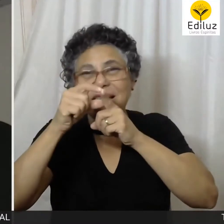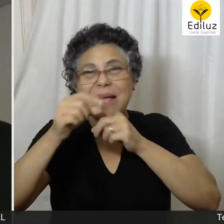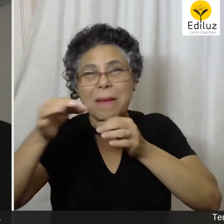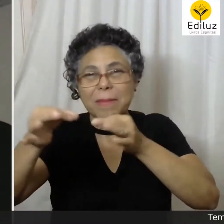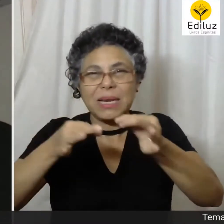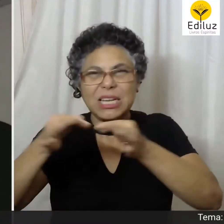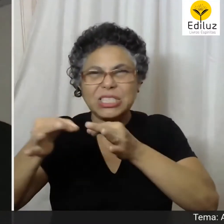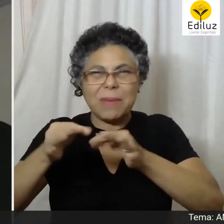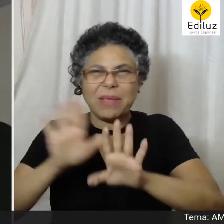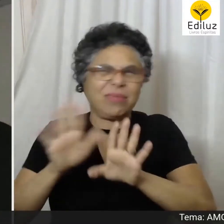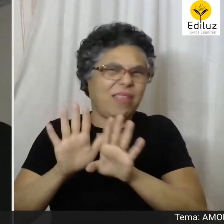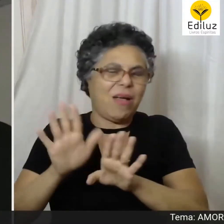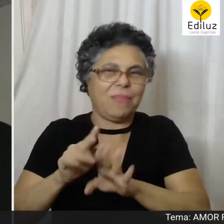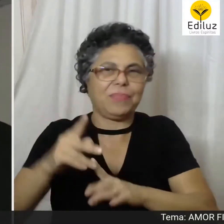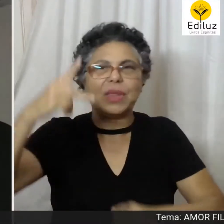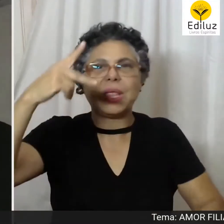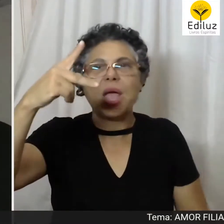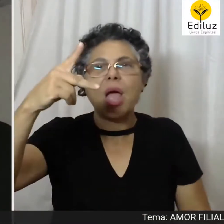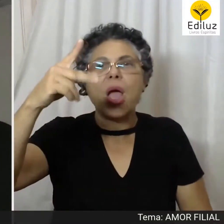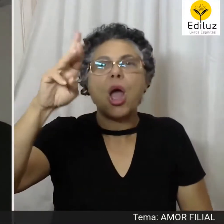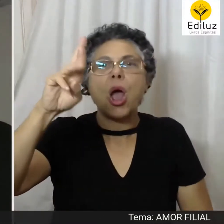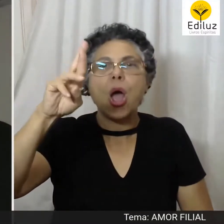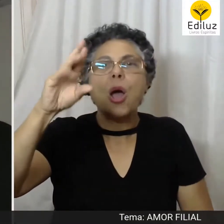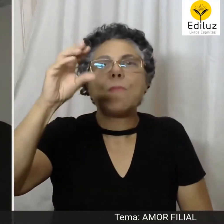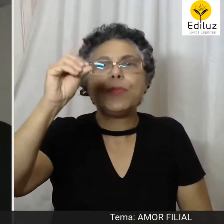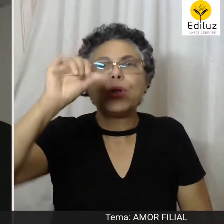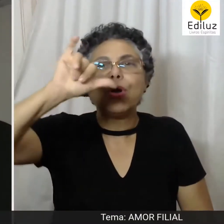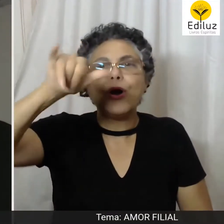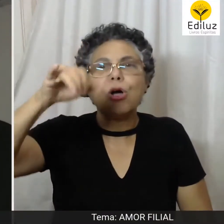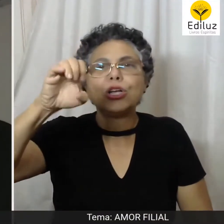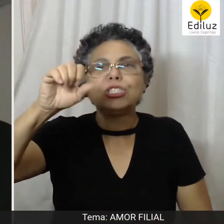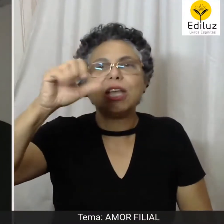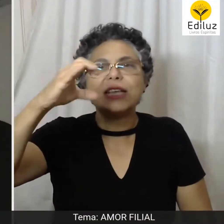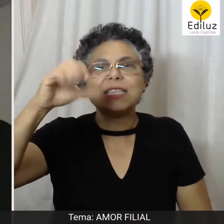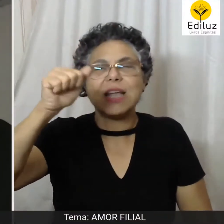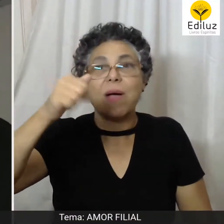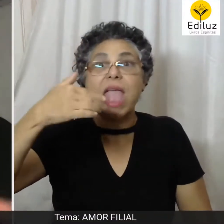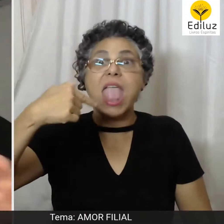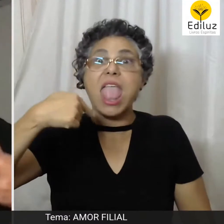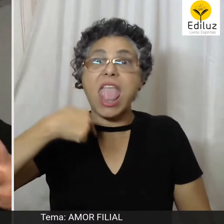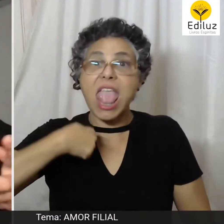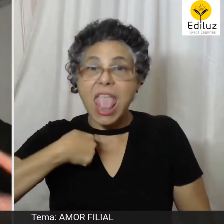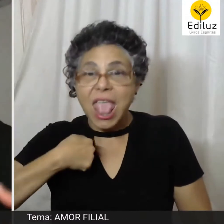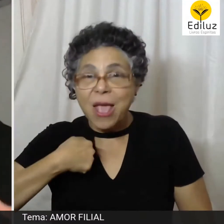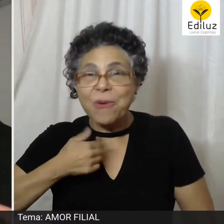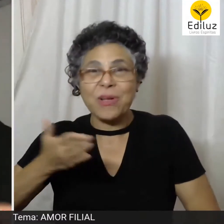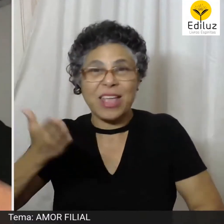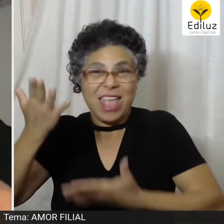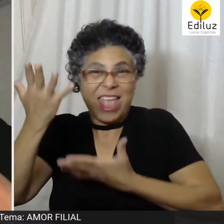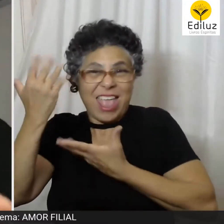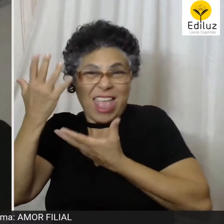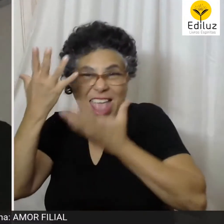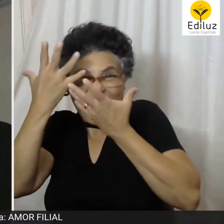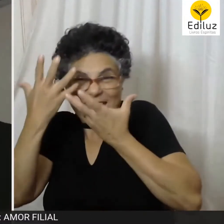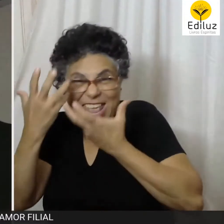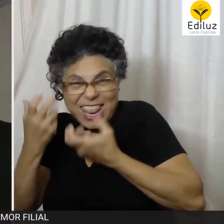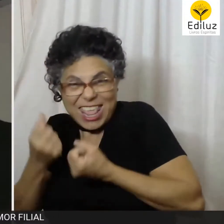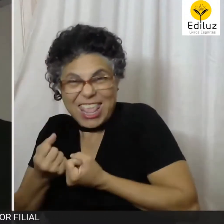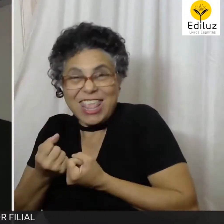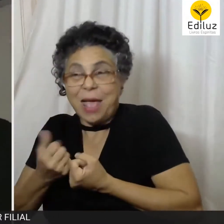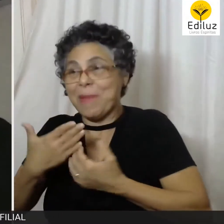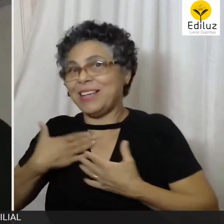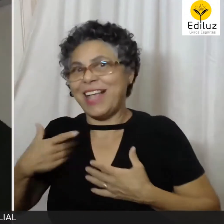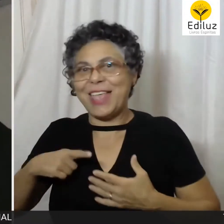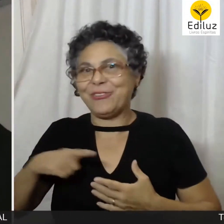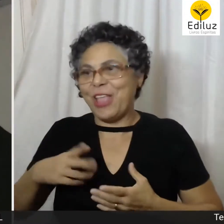Eu queria ter feito tudo isso, ter vivido tudo isso, não vivi, mas já que tenho filho, vou viver essa